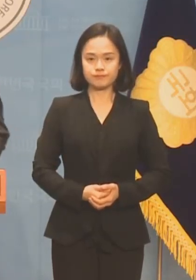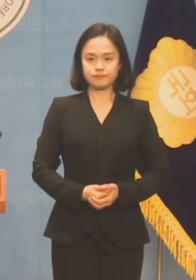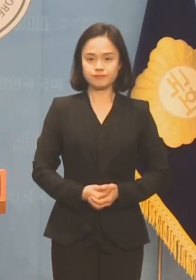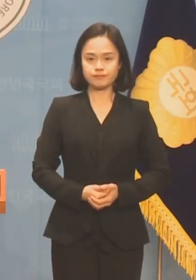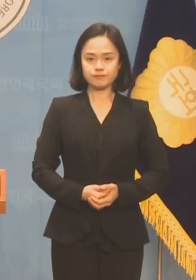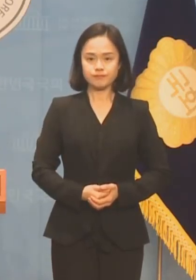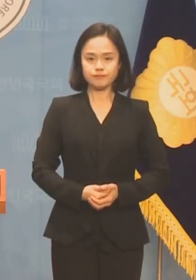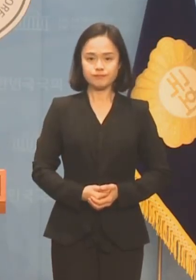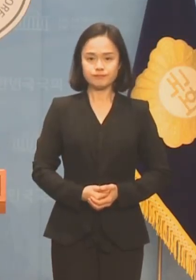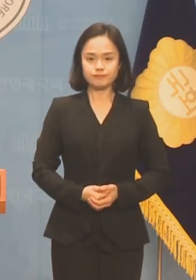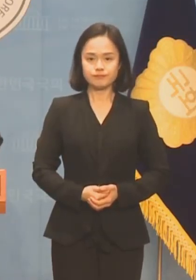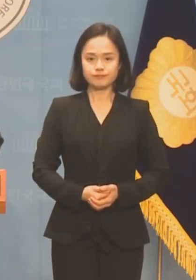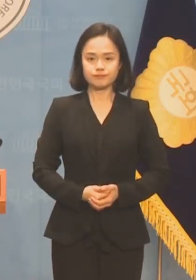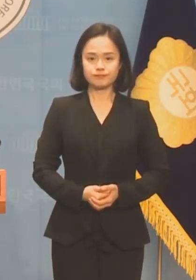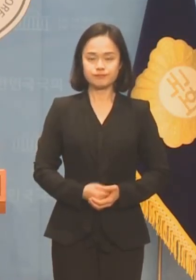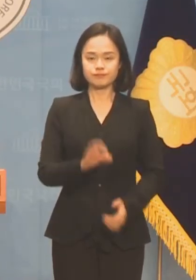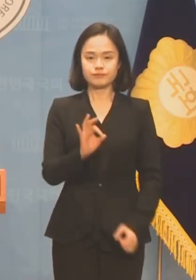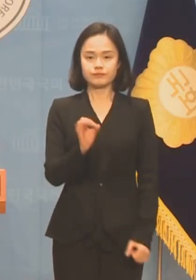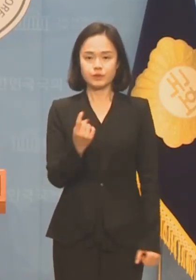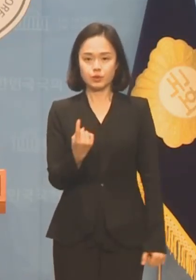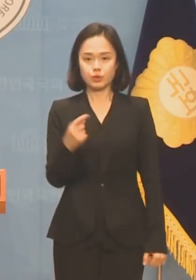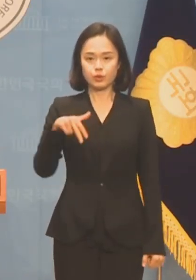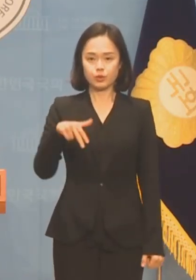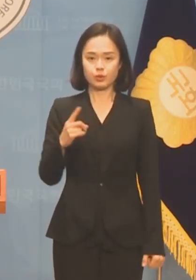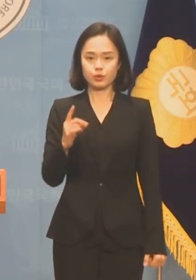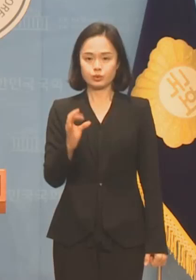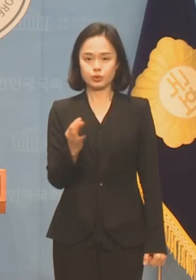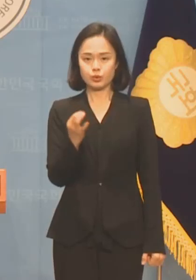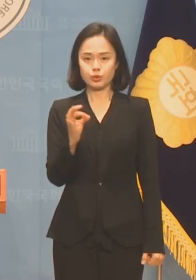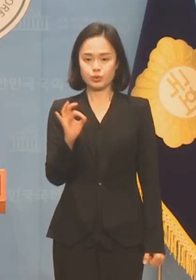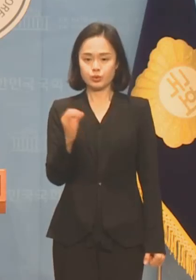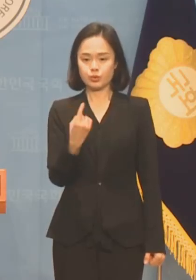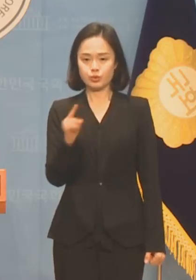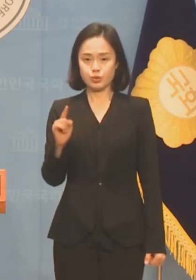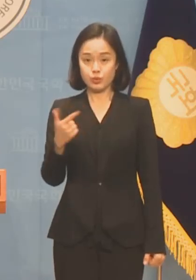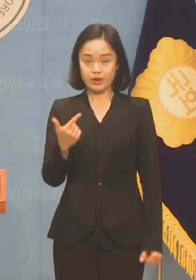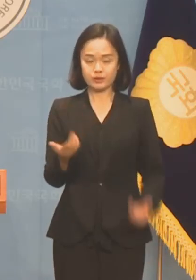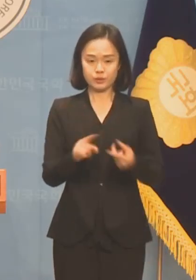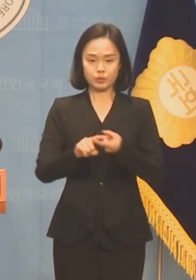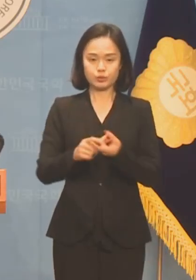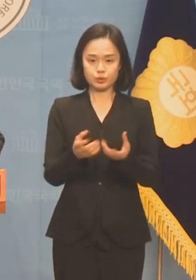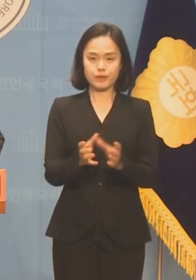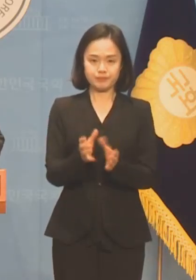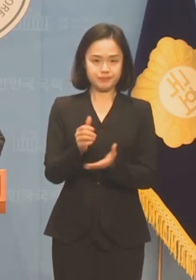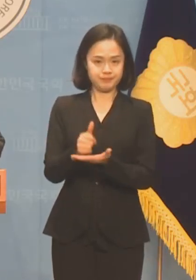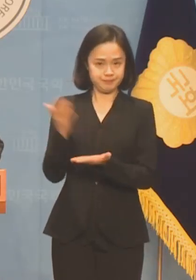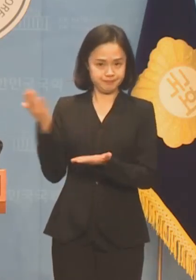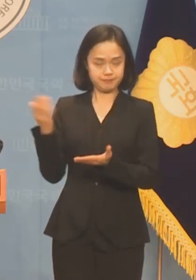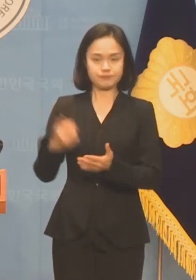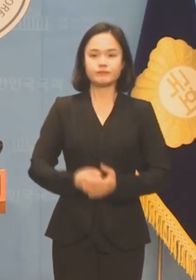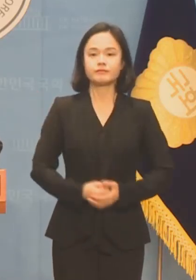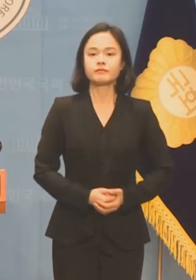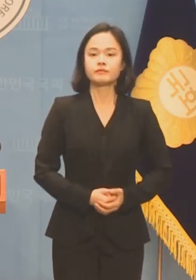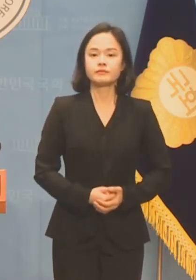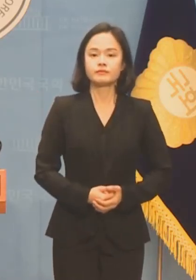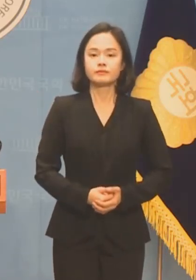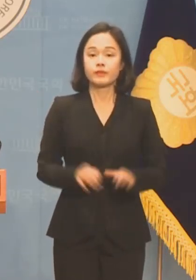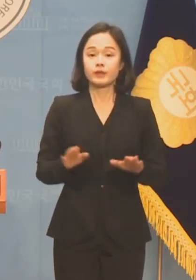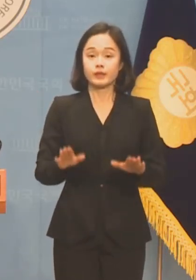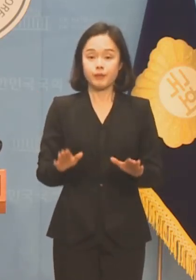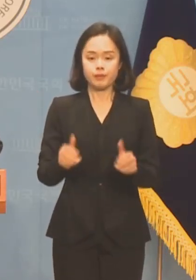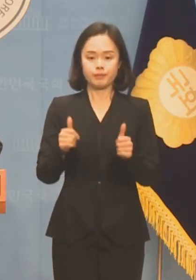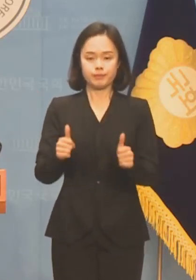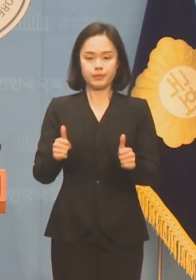예, 오정환 전 MBC 노동조합 비상대책위원장입니다. 저는 이번 판결의 경위에